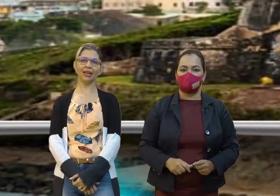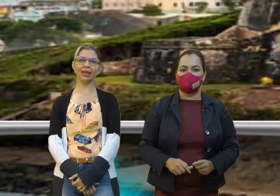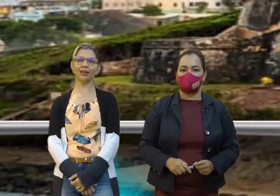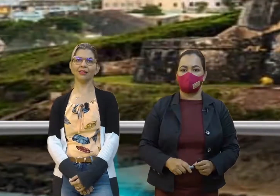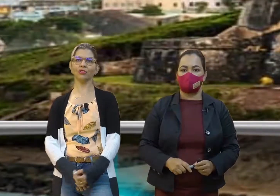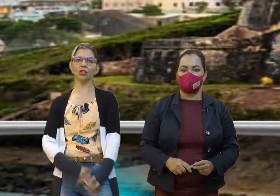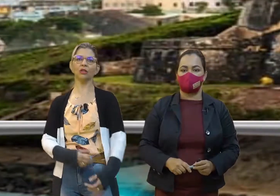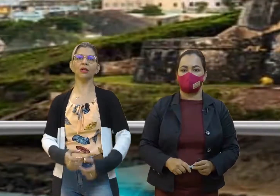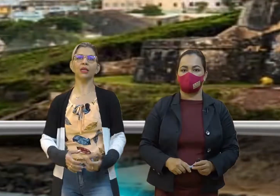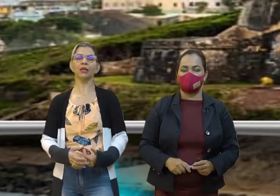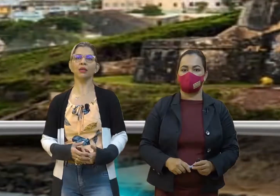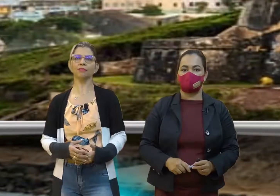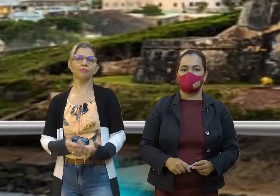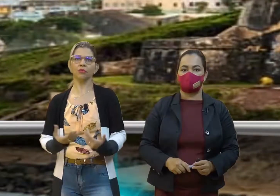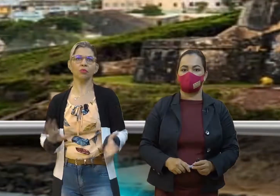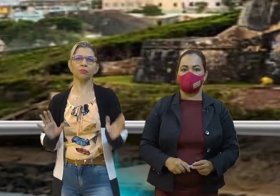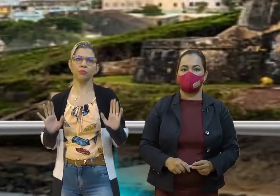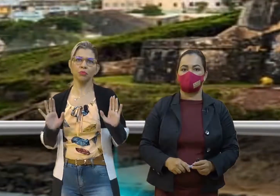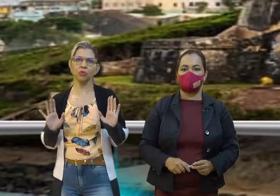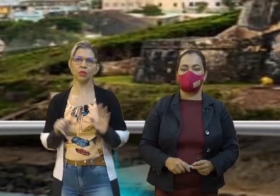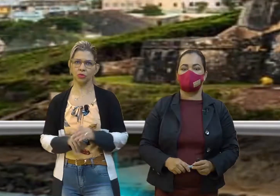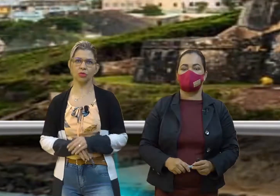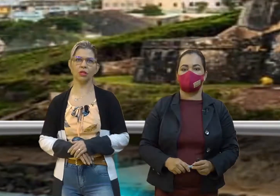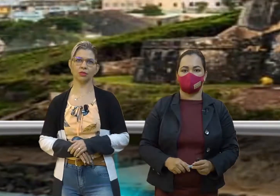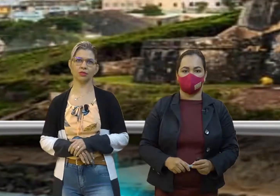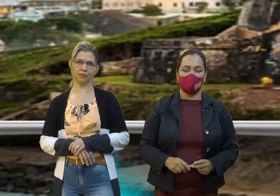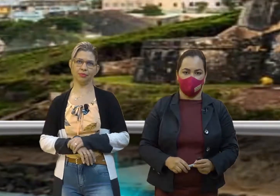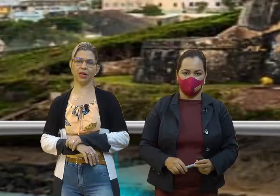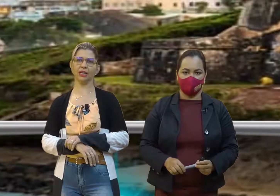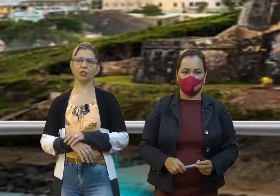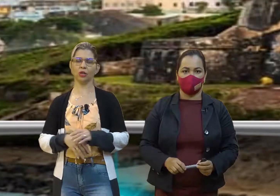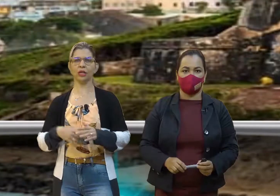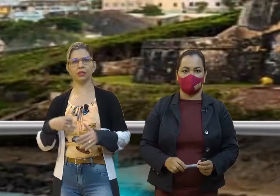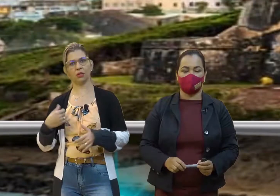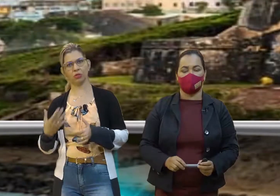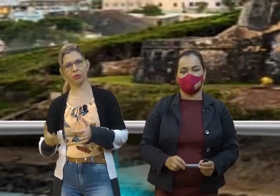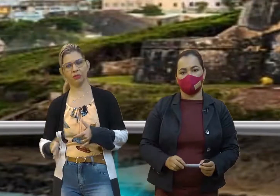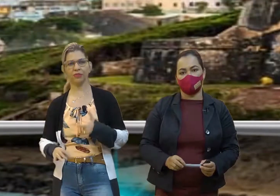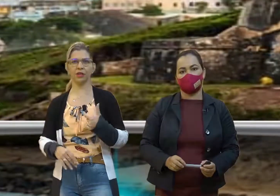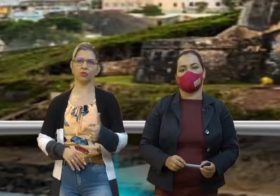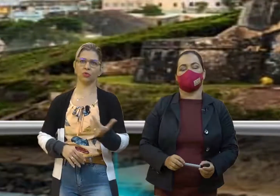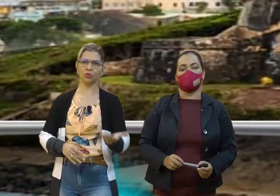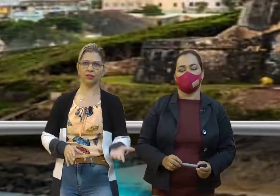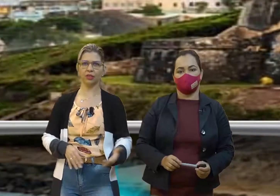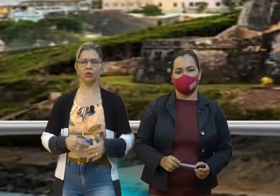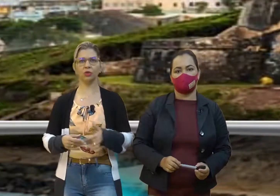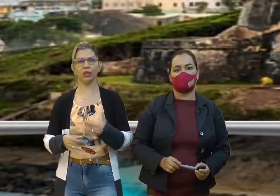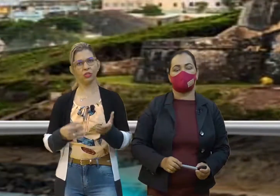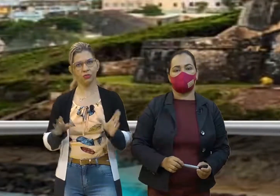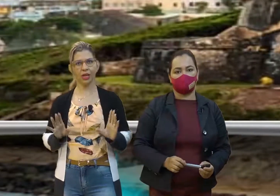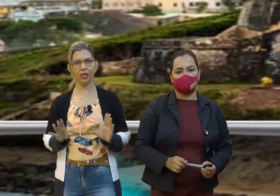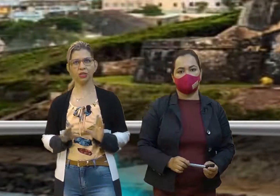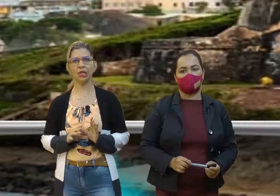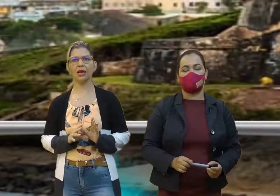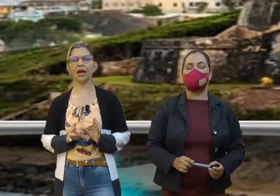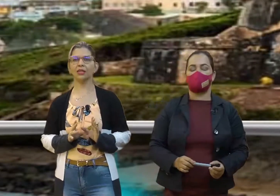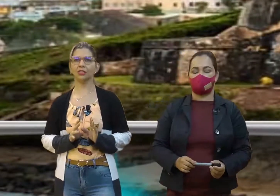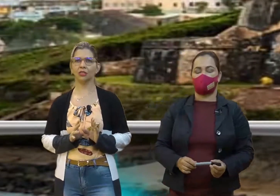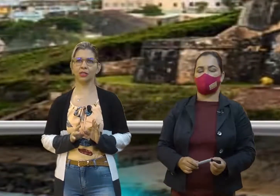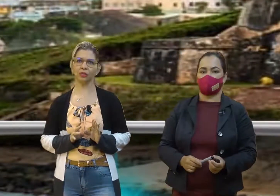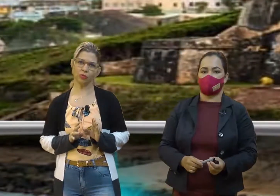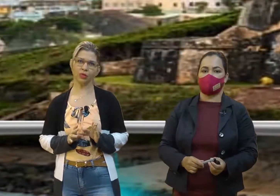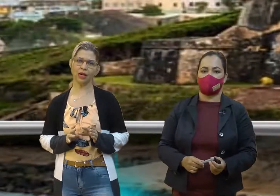eles giram ali dos Estados Unidos. Né? Só que eles têm o seu prefeito, seu governador, que é diferente,